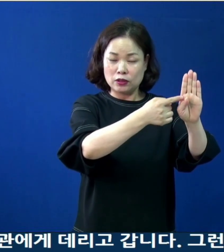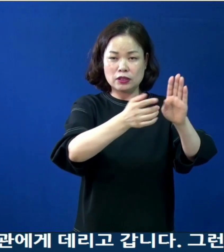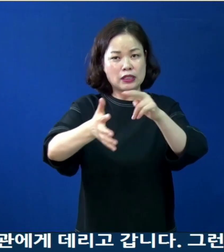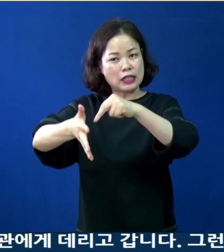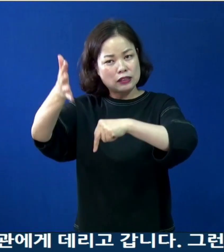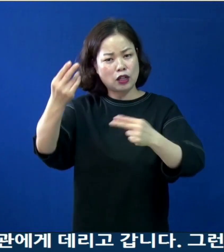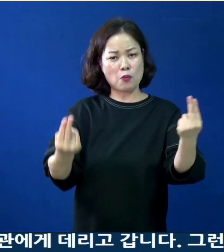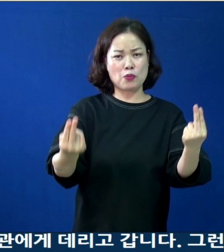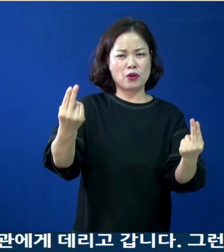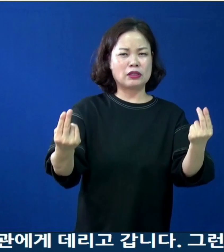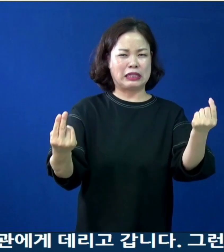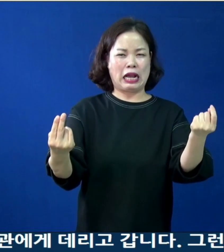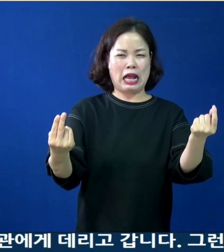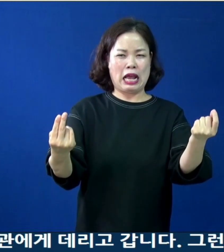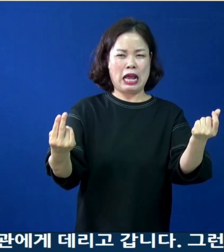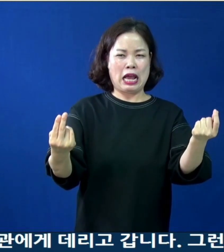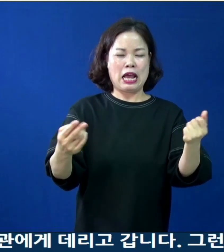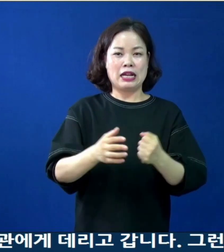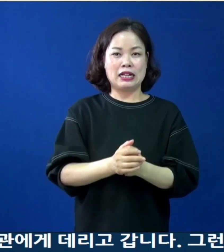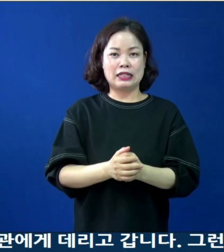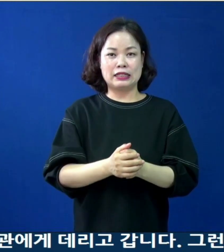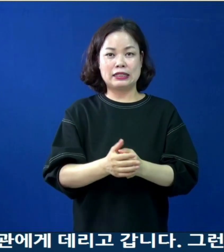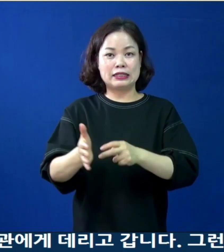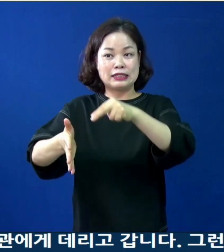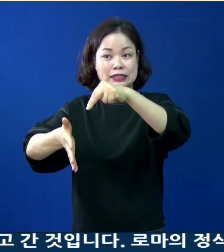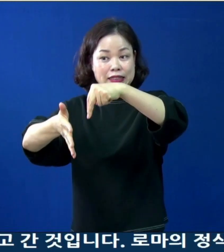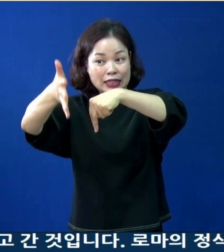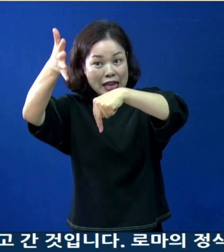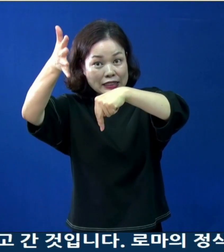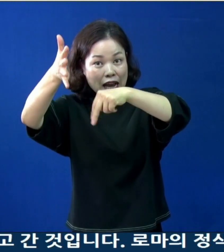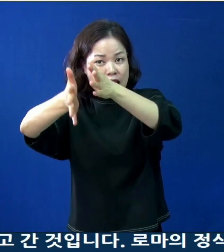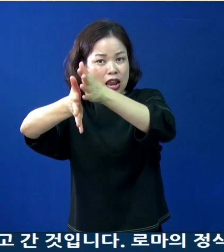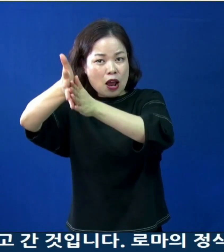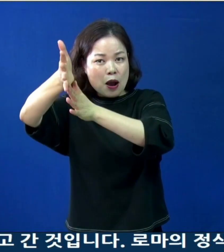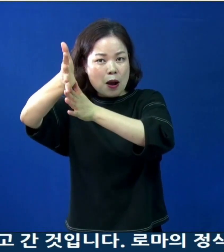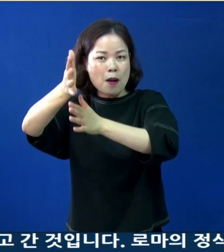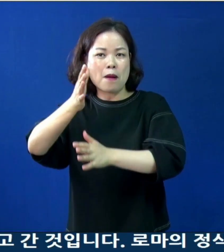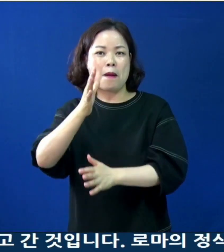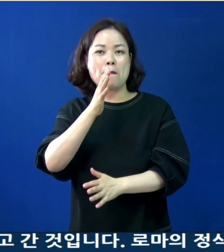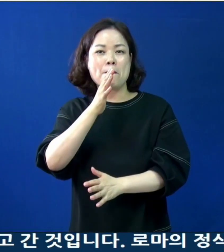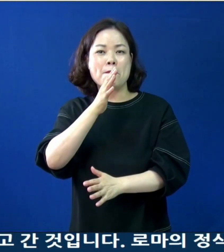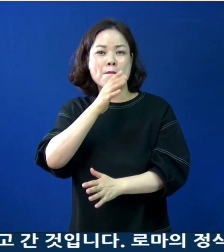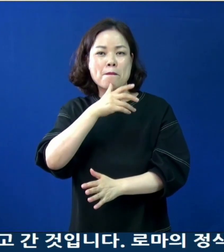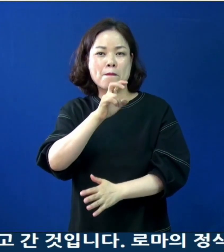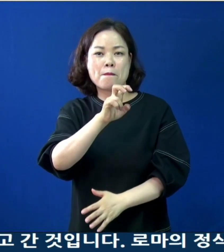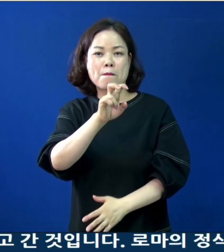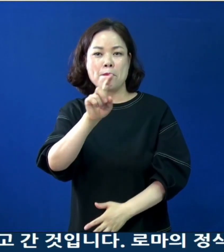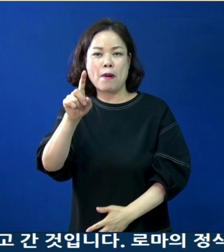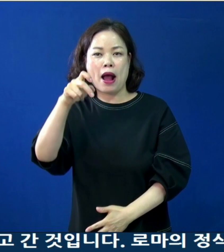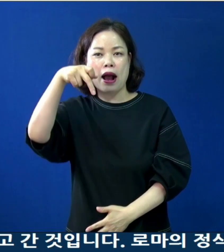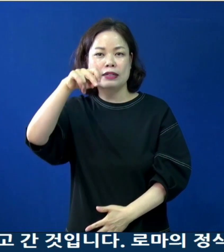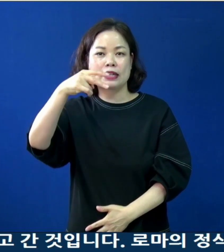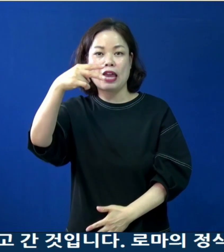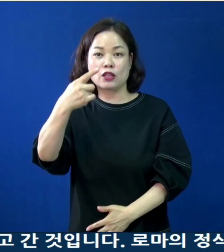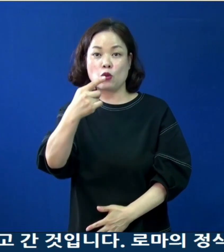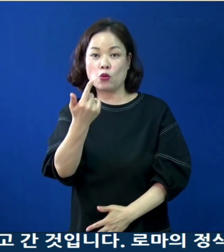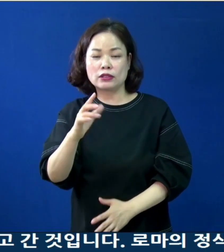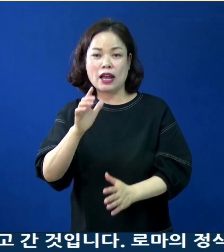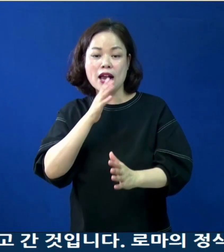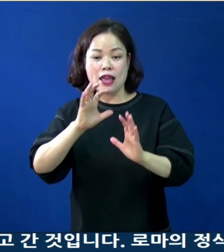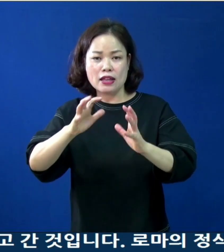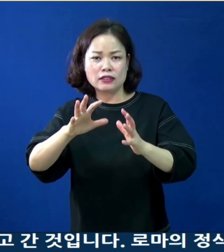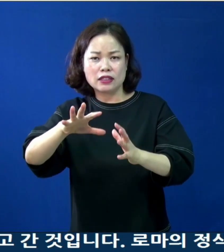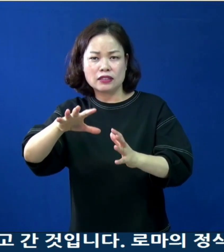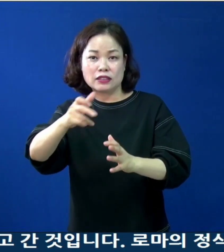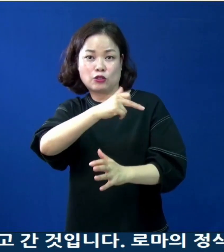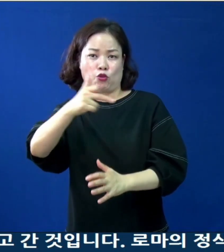비하면 적은 도시고요. 데살로니가가 그 지역 마케도니아 지역에서는 최고의 도시다. 그러니까 거기에 있는 로마의 관리가